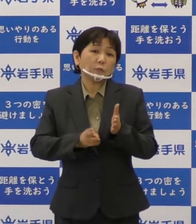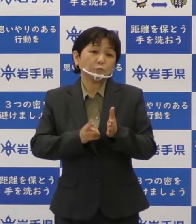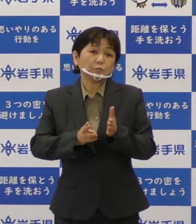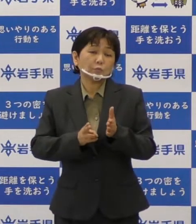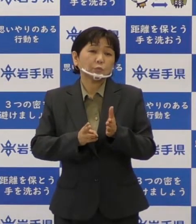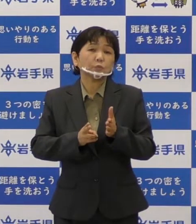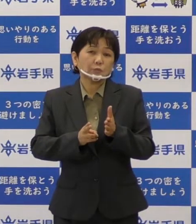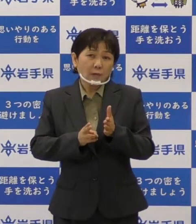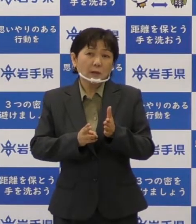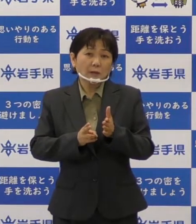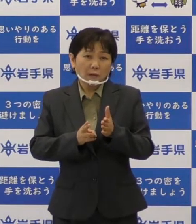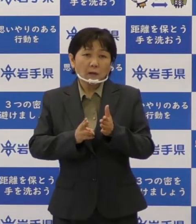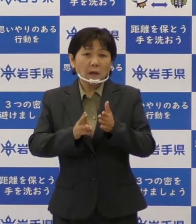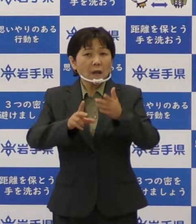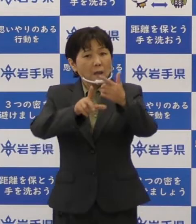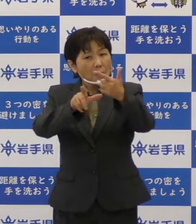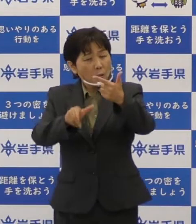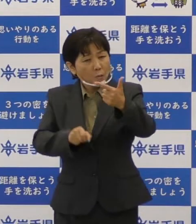あ、6月以降まで